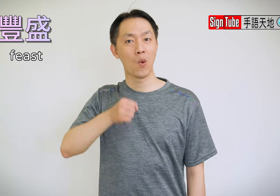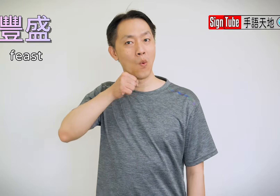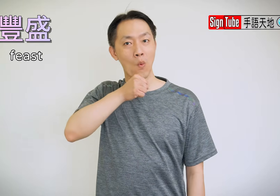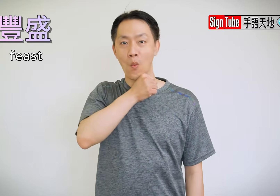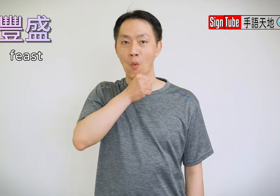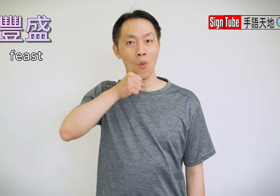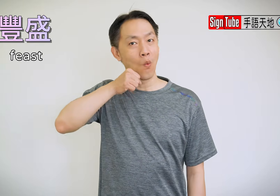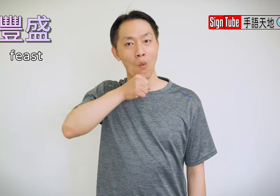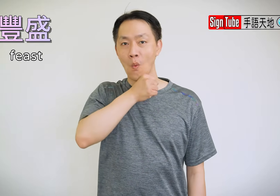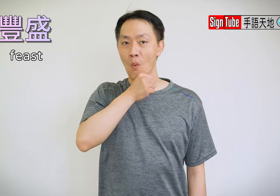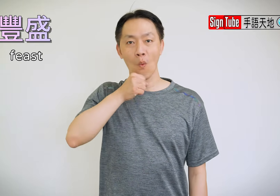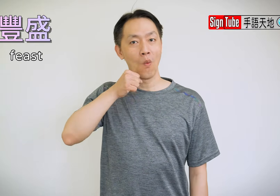丰盛、